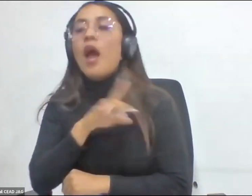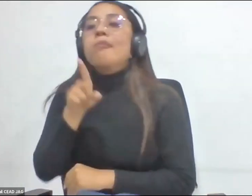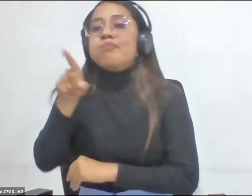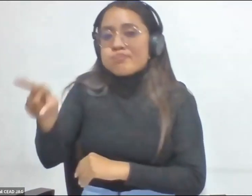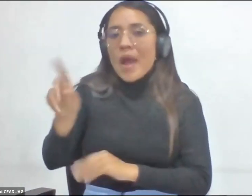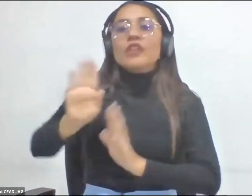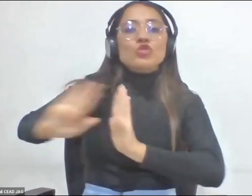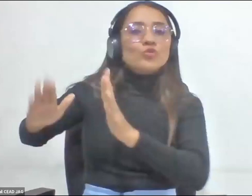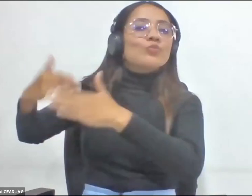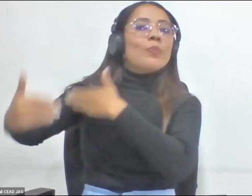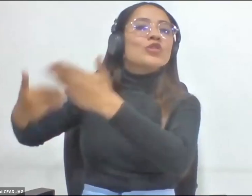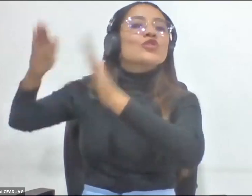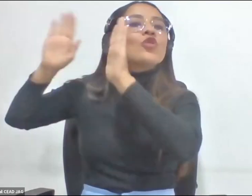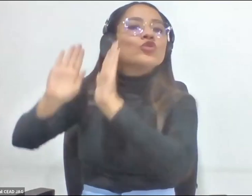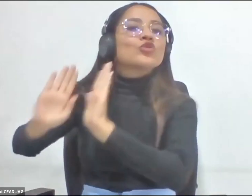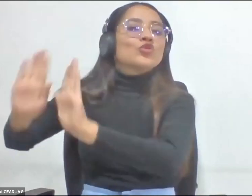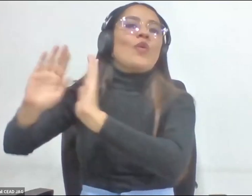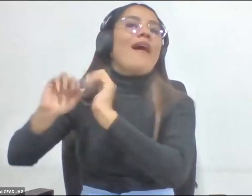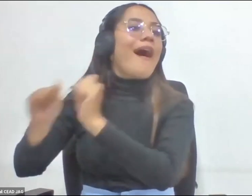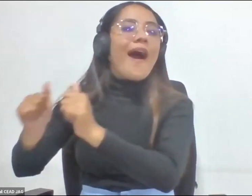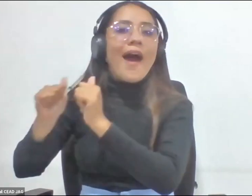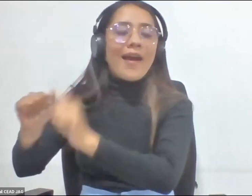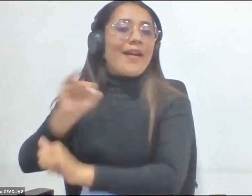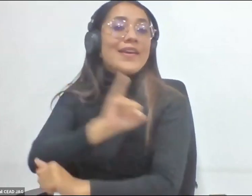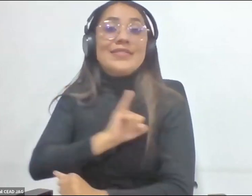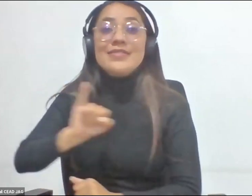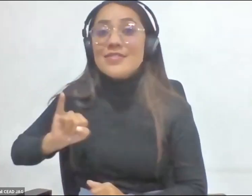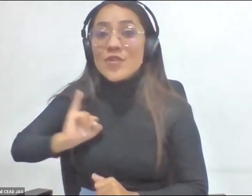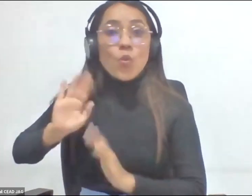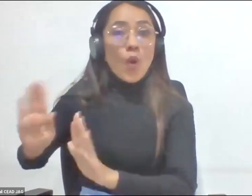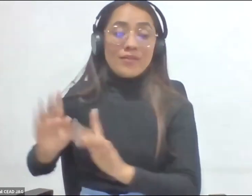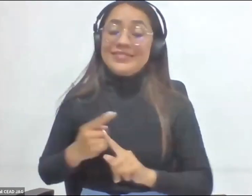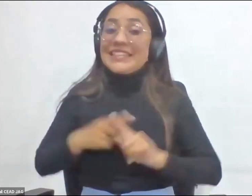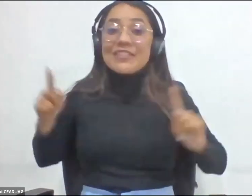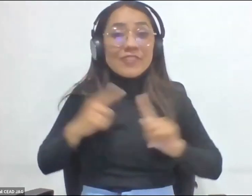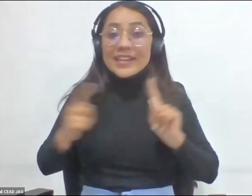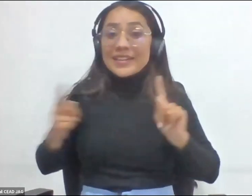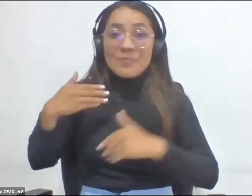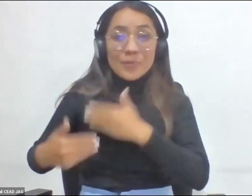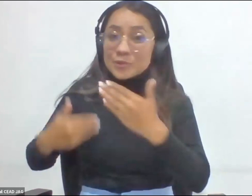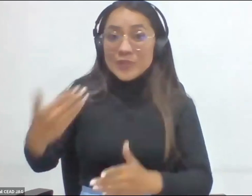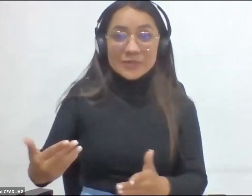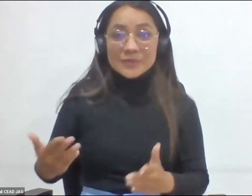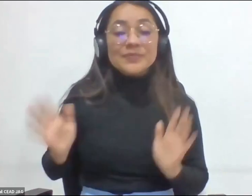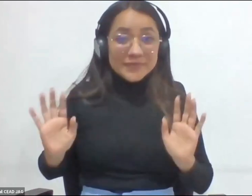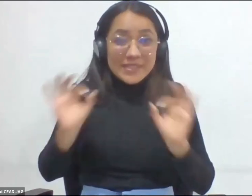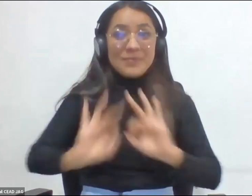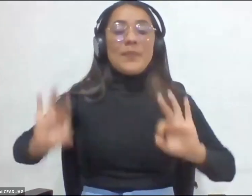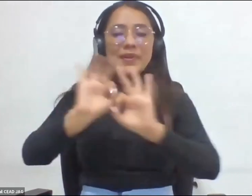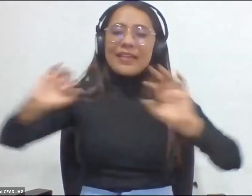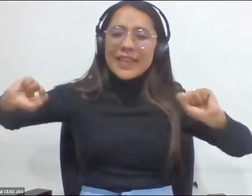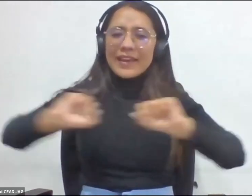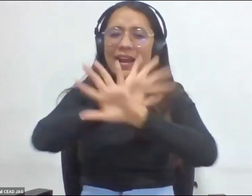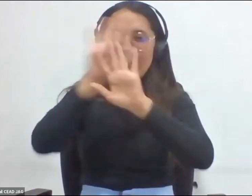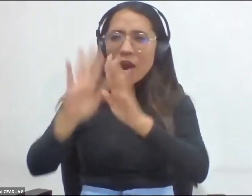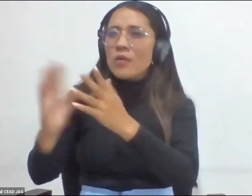de acuerdo al procedimiento que tenga esa institución de educación superior Entonces es importante que tengan esta Claridad También